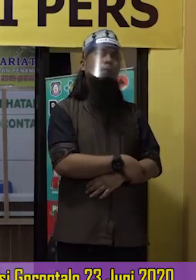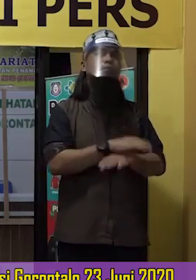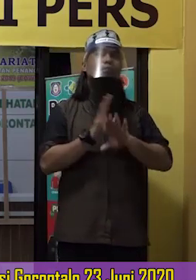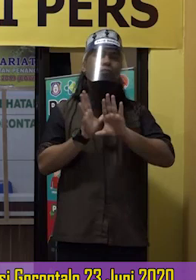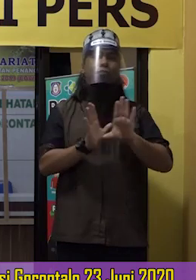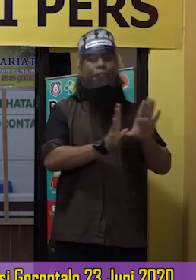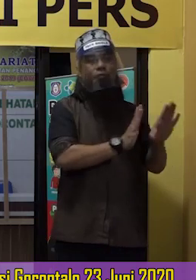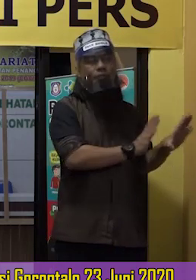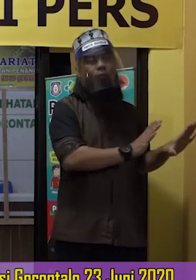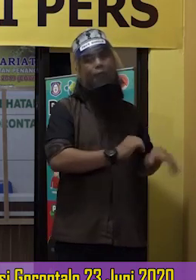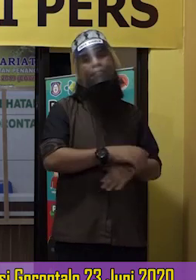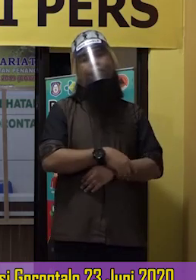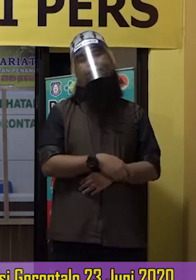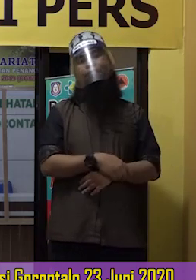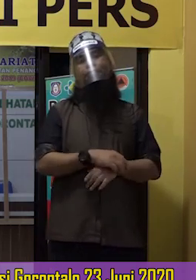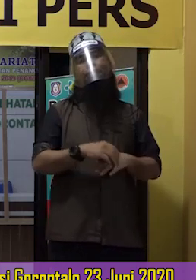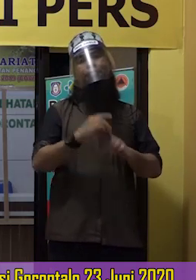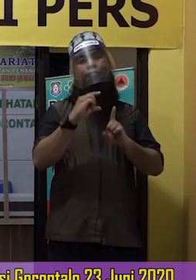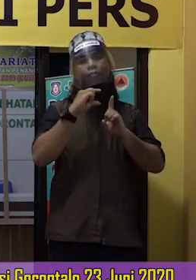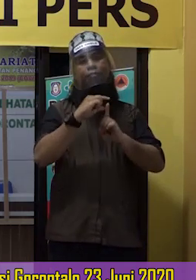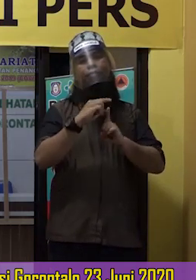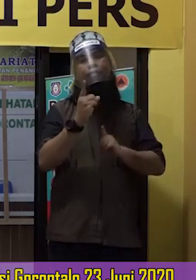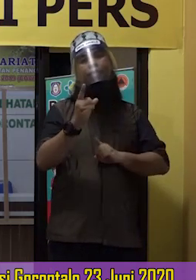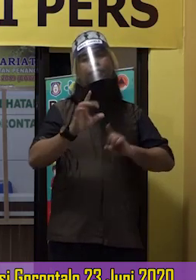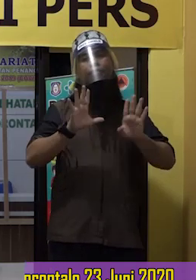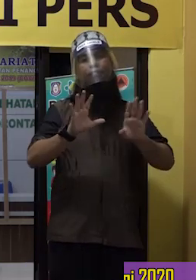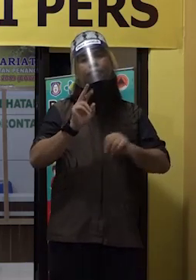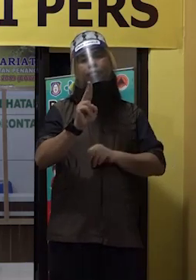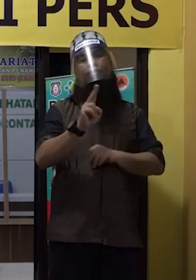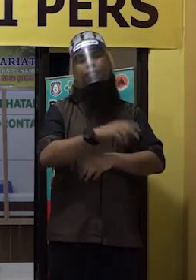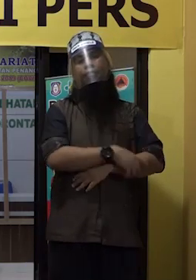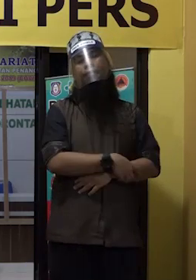Berikutnya adalah pasien yang sembuh, pasien 192